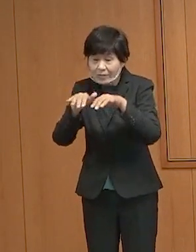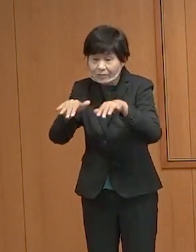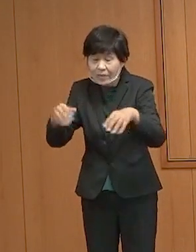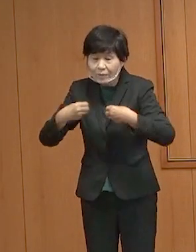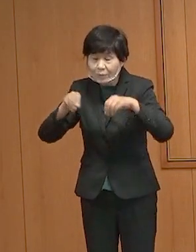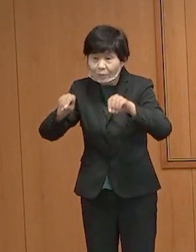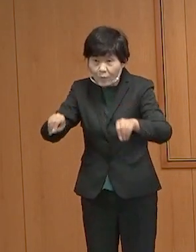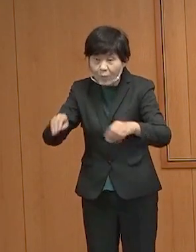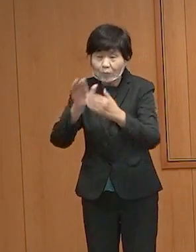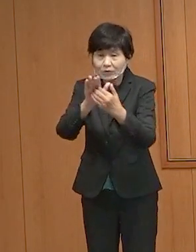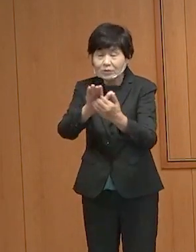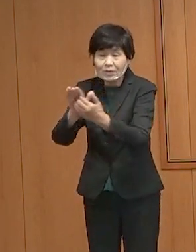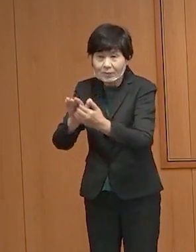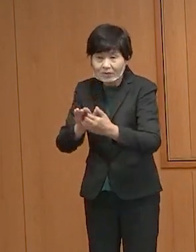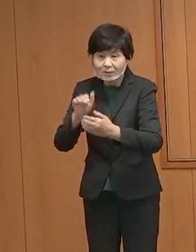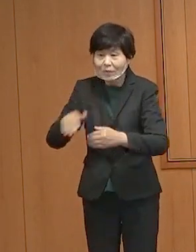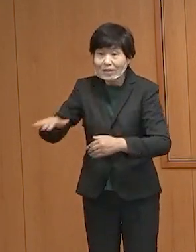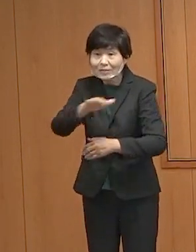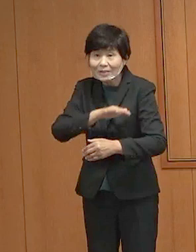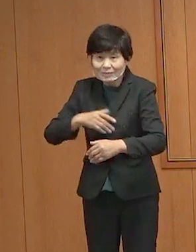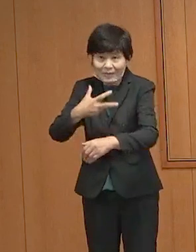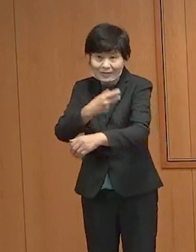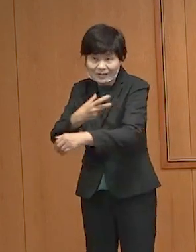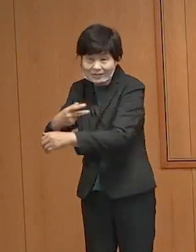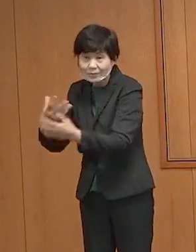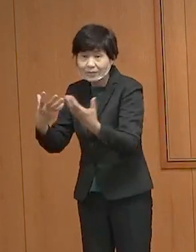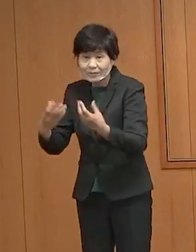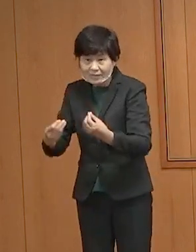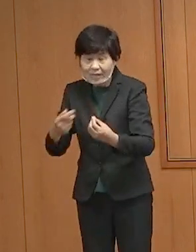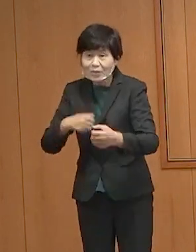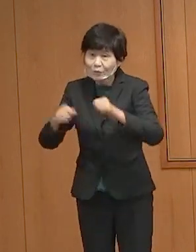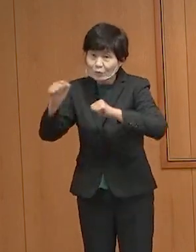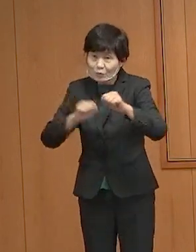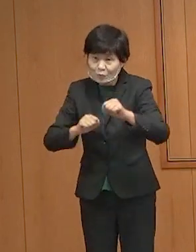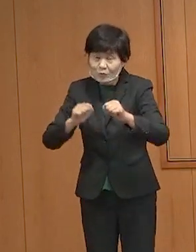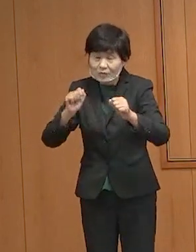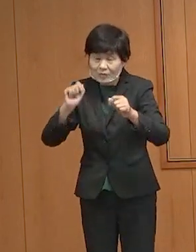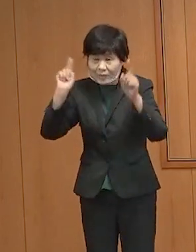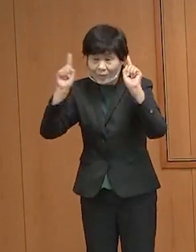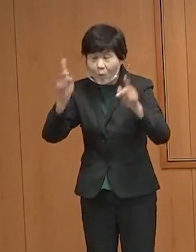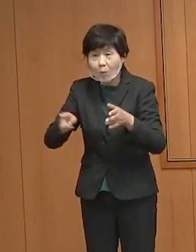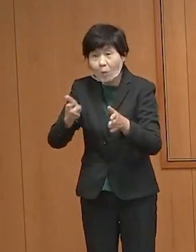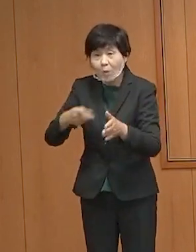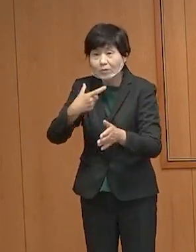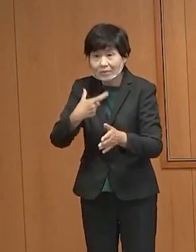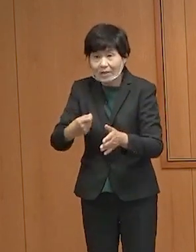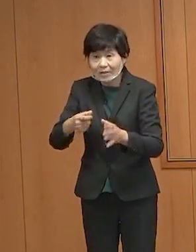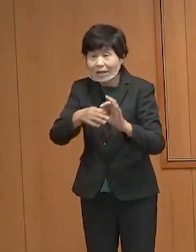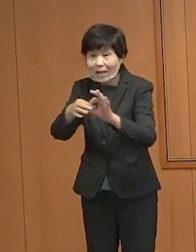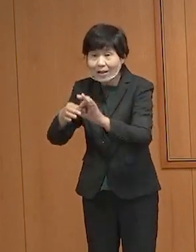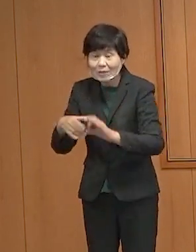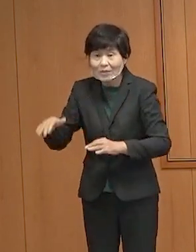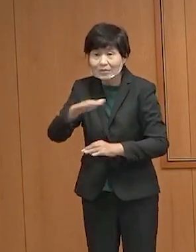私たちは接種しました。自由に旅行したい。だから私たちは接種しました